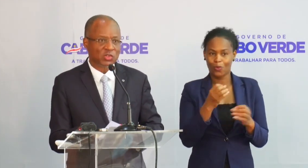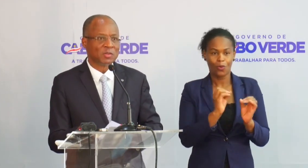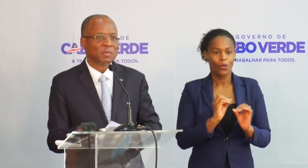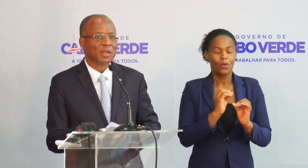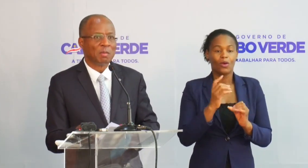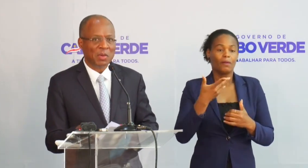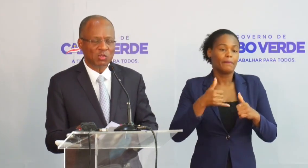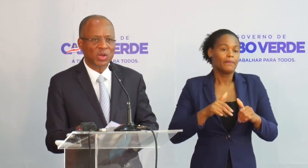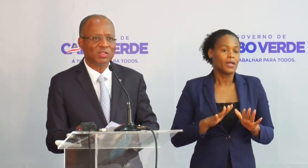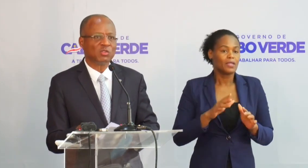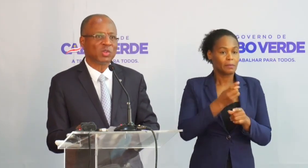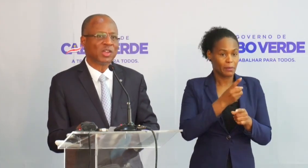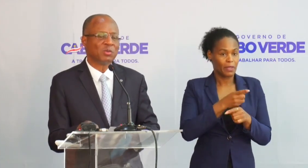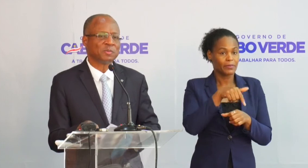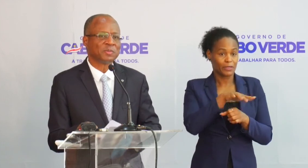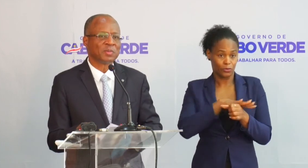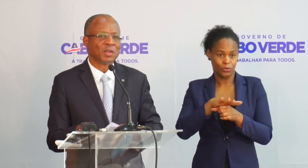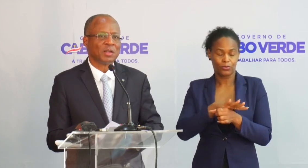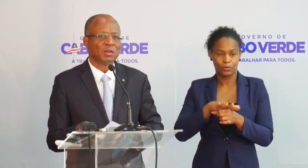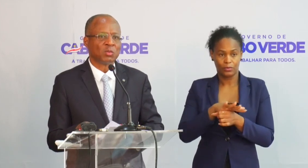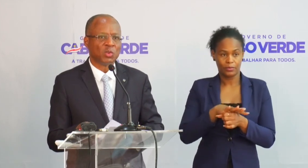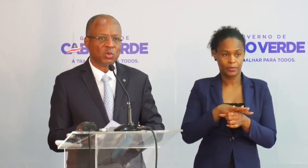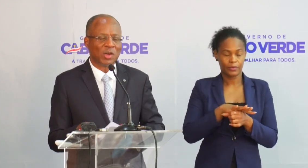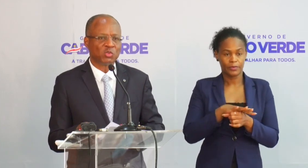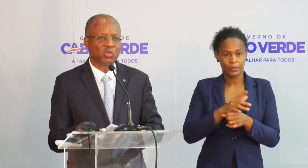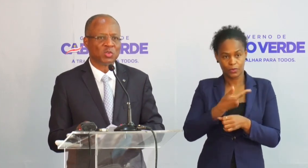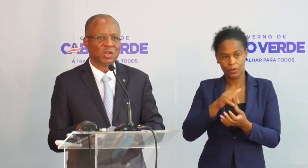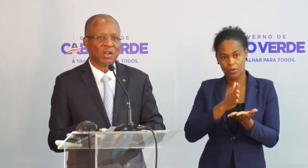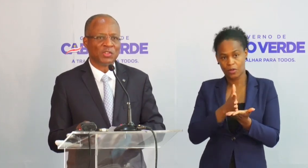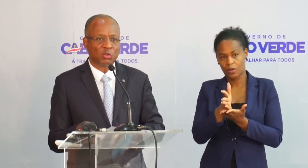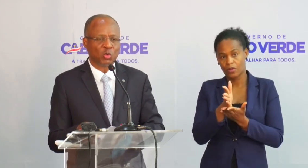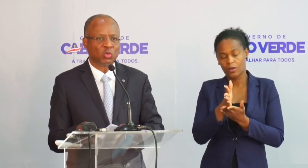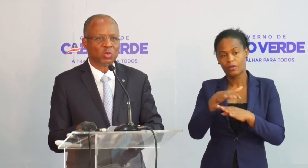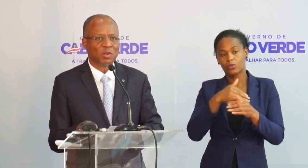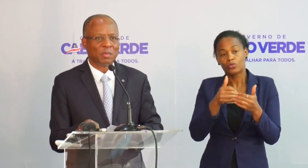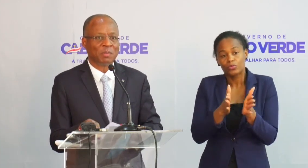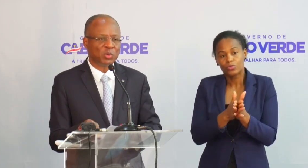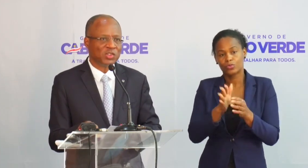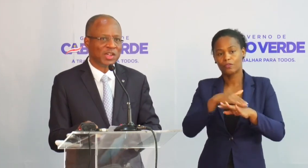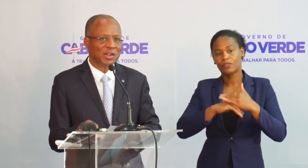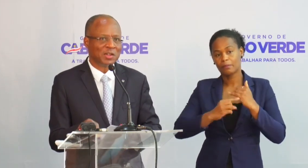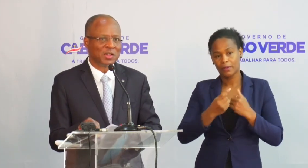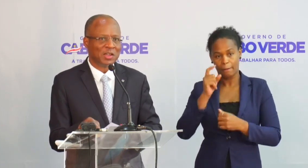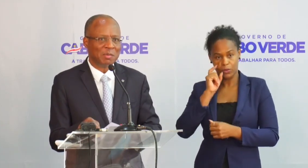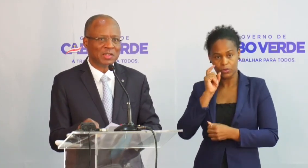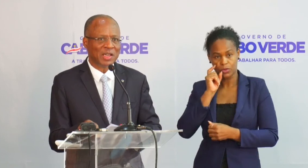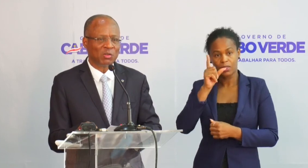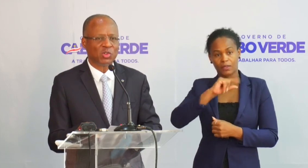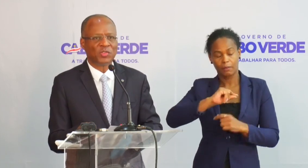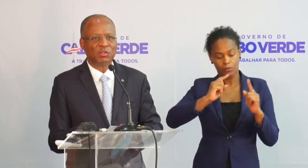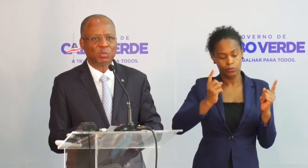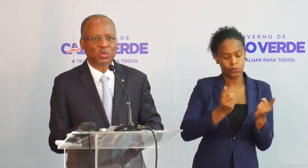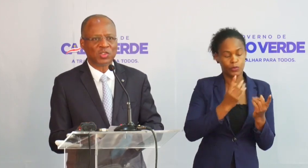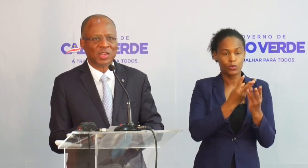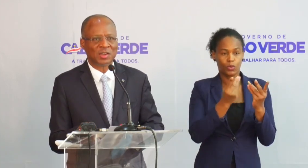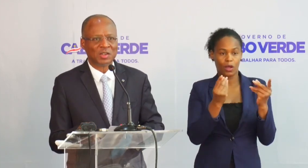Mas, mesmo nesta situação, continuamos a fazer tudo para proteger e mitigar os